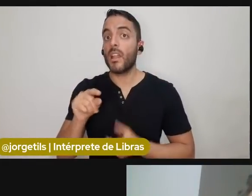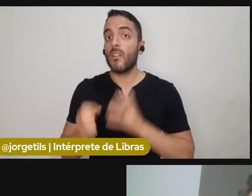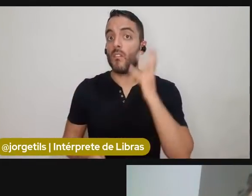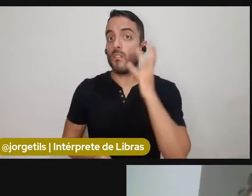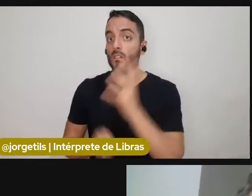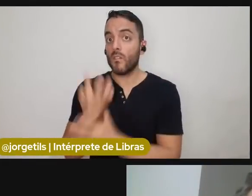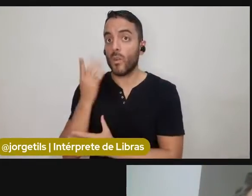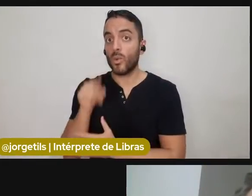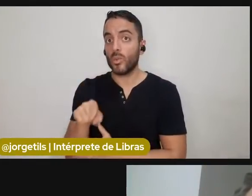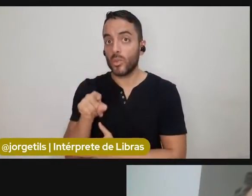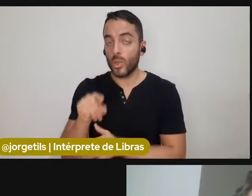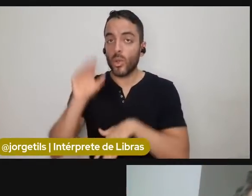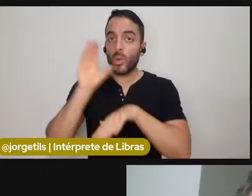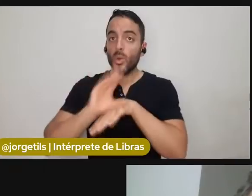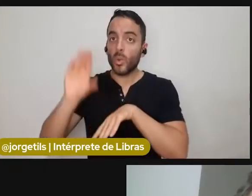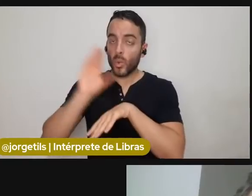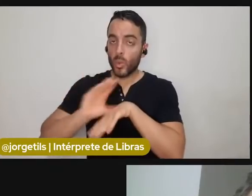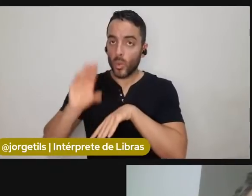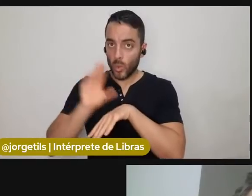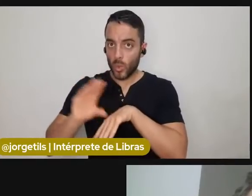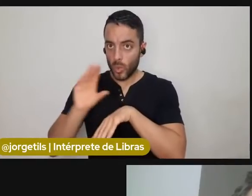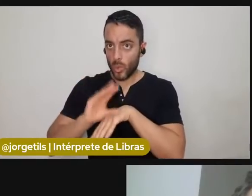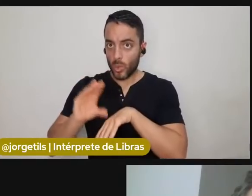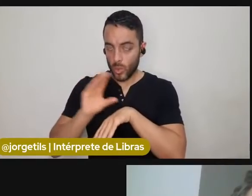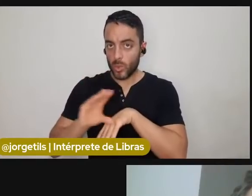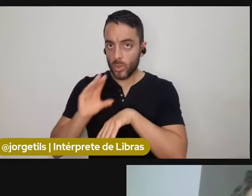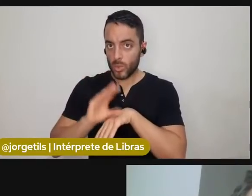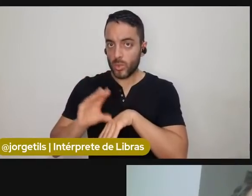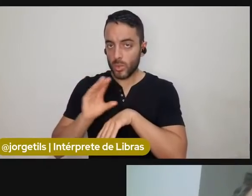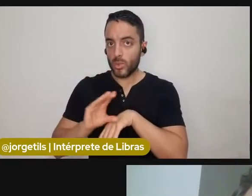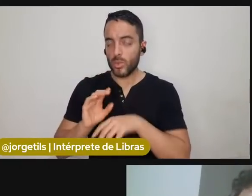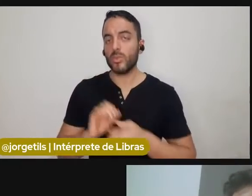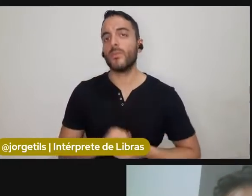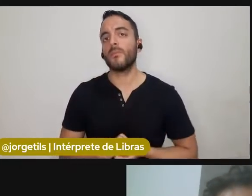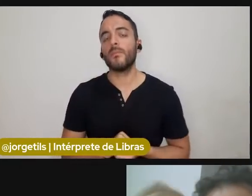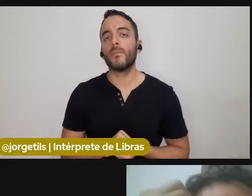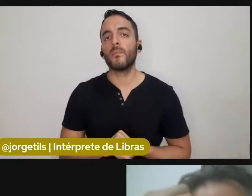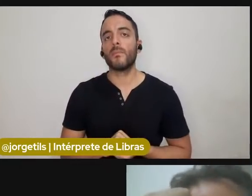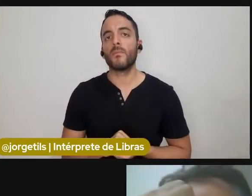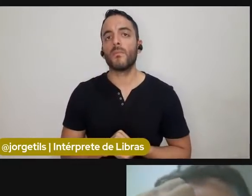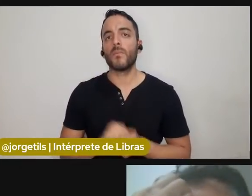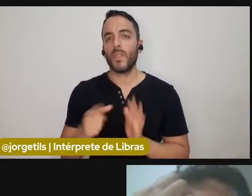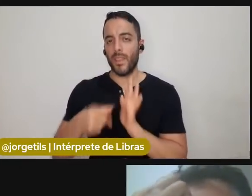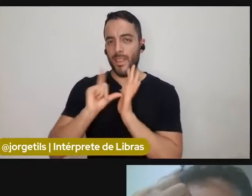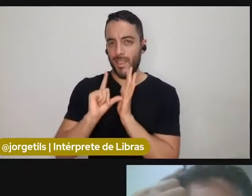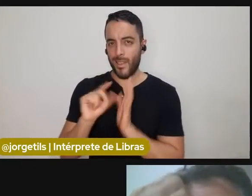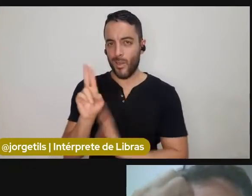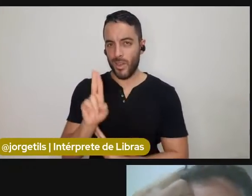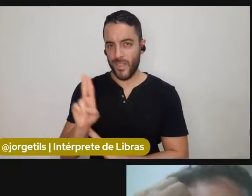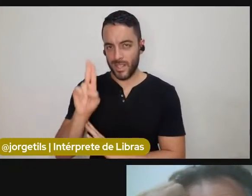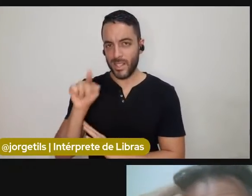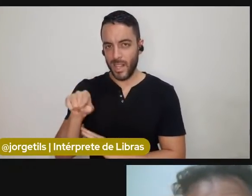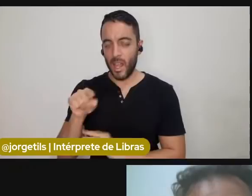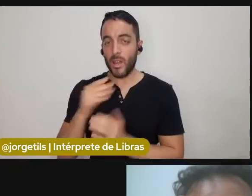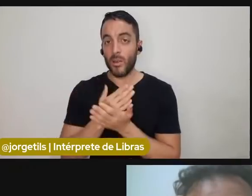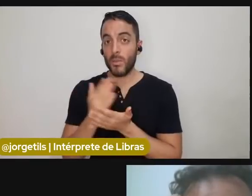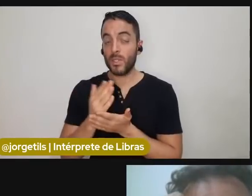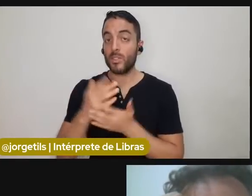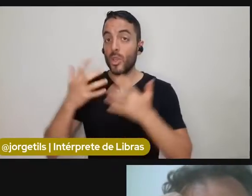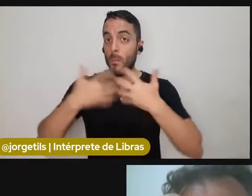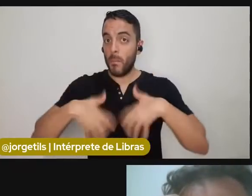curso pré-universitário que começou em Petrópolis. Atualmente está